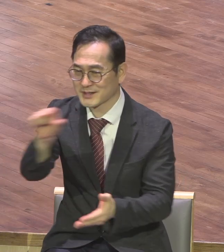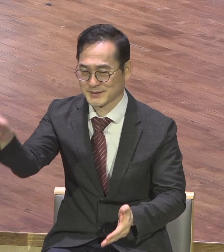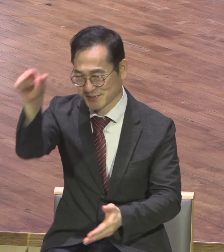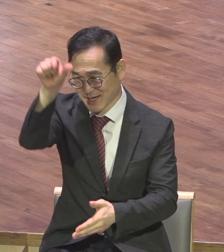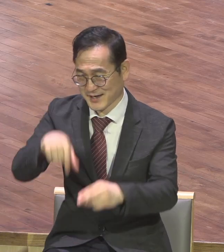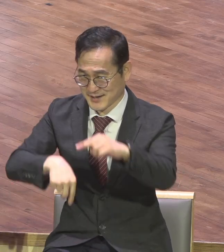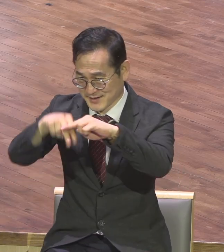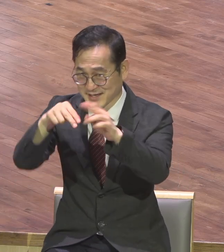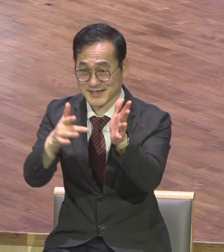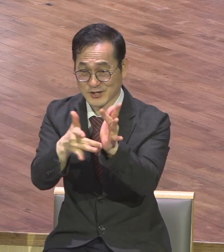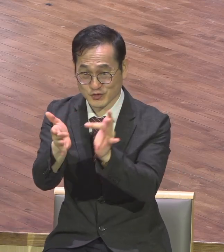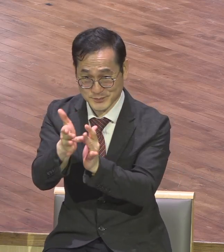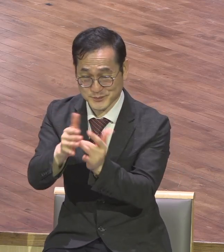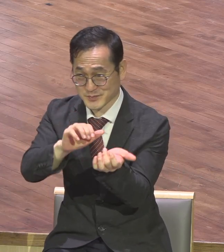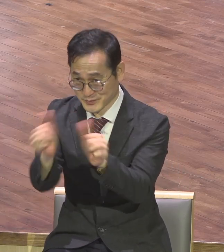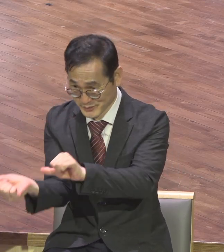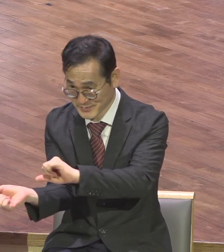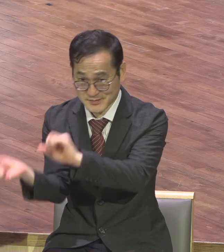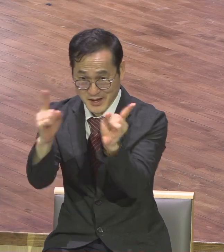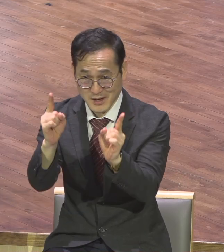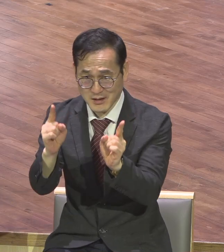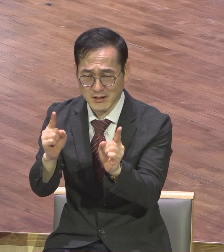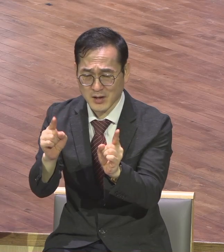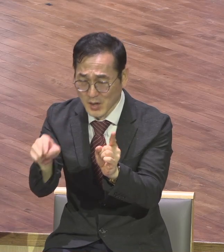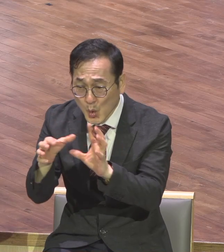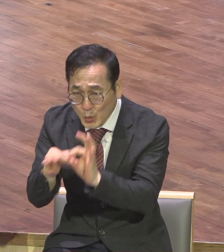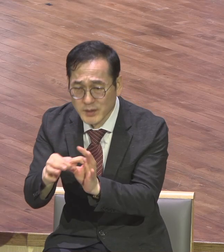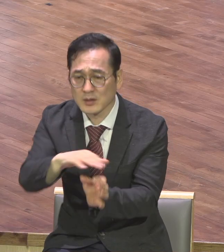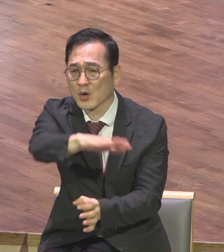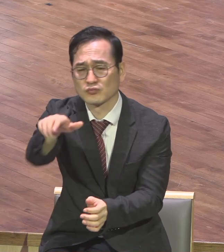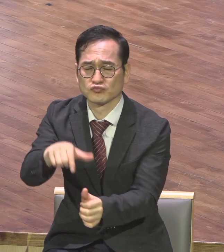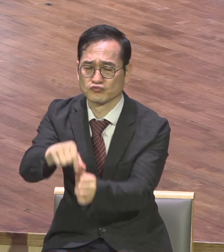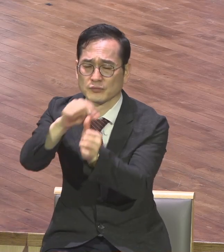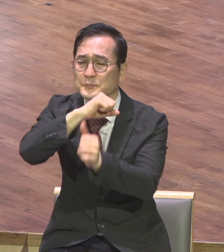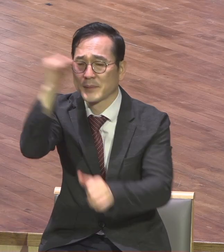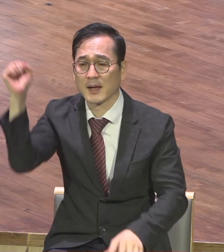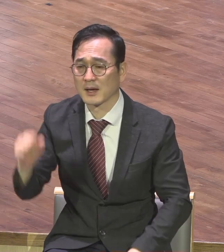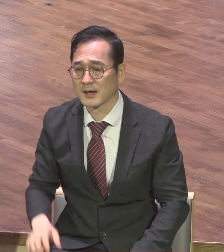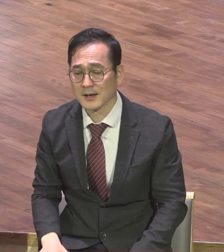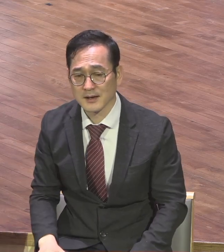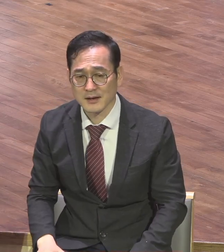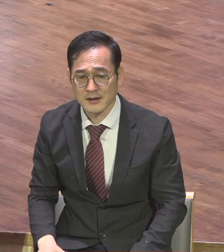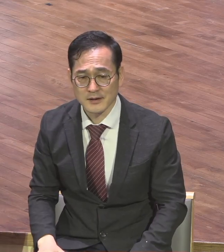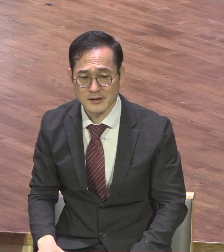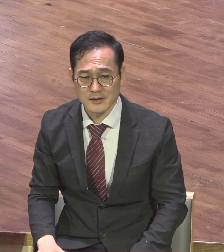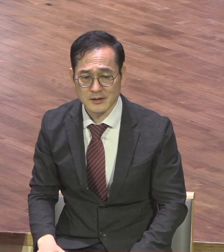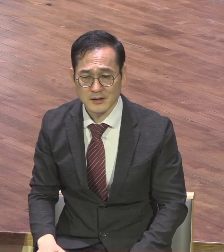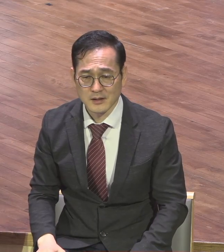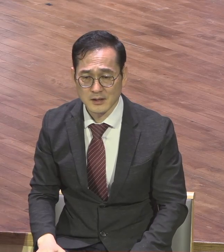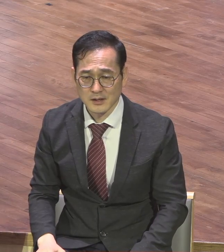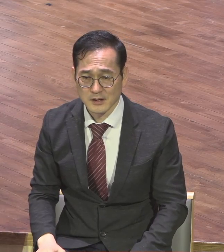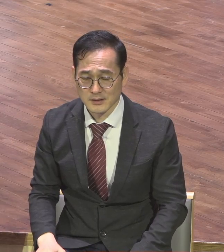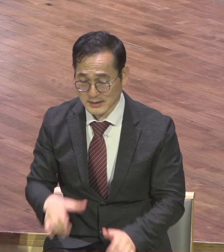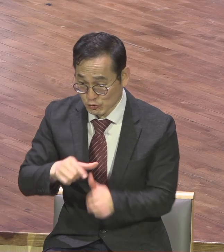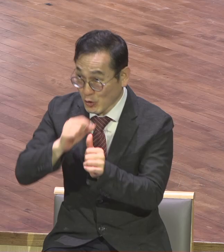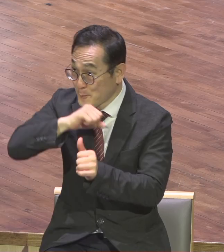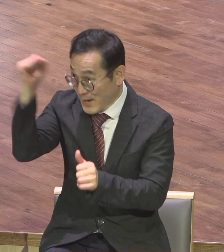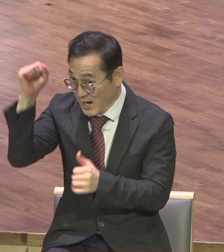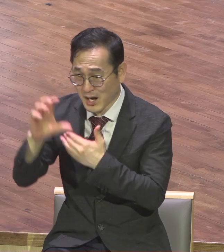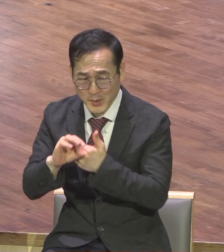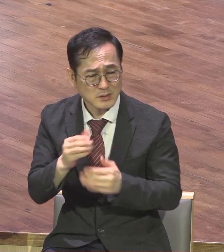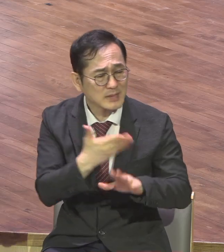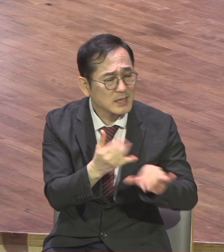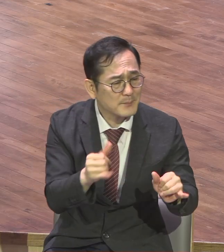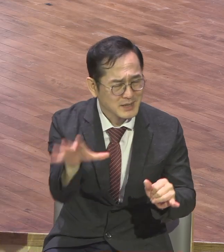피로 구원받았잖아요. 이 구원에 감격한다고 하면 뭐가 하나가 안 되겠냐.